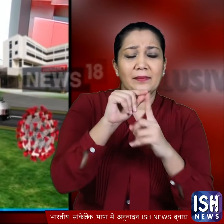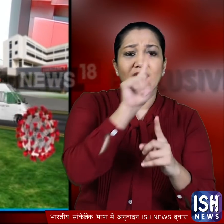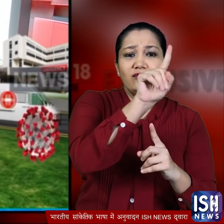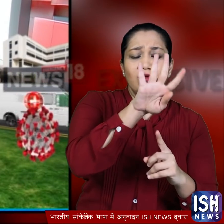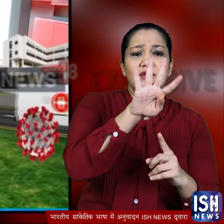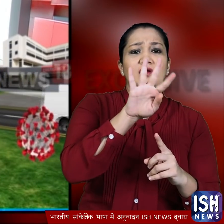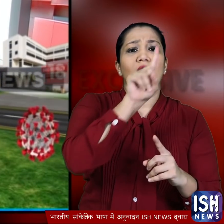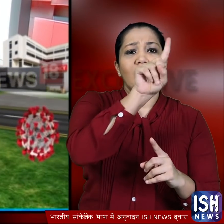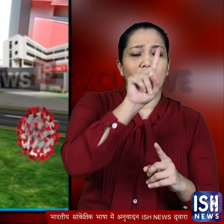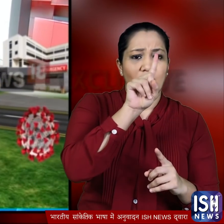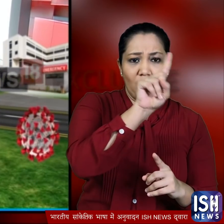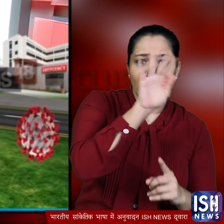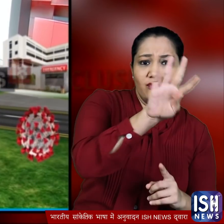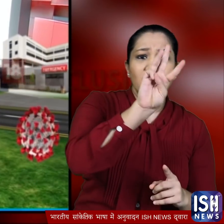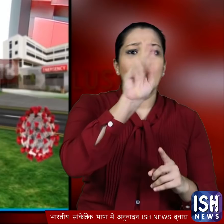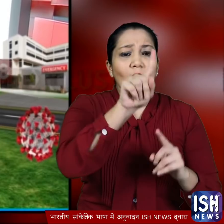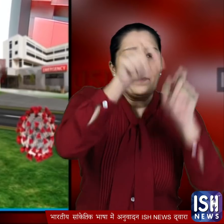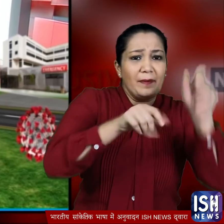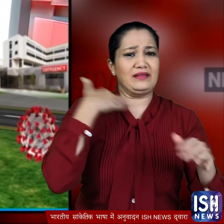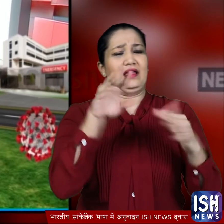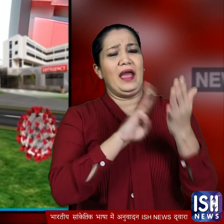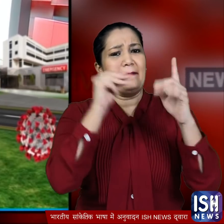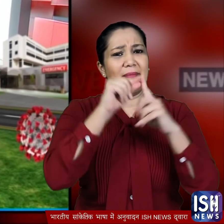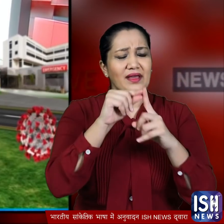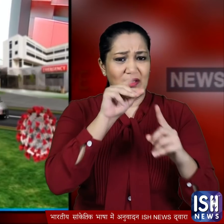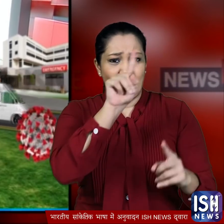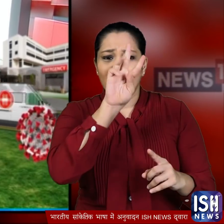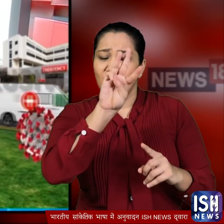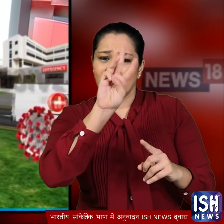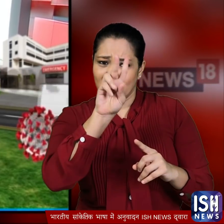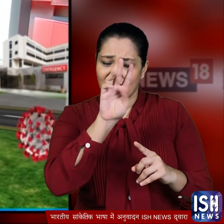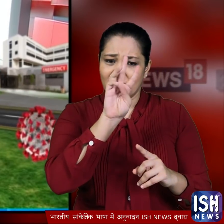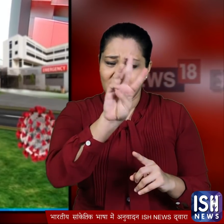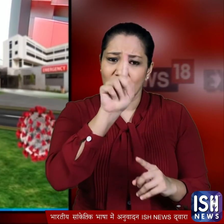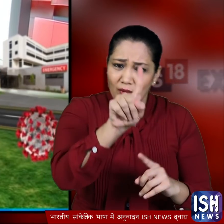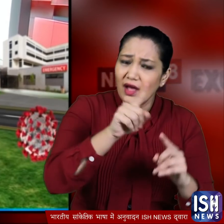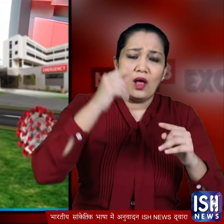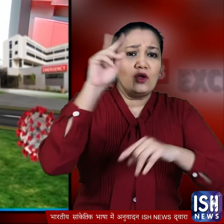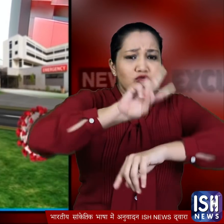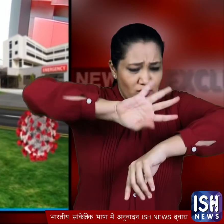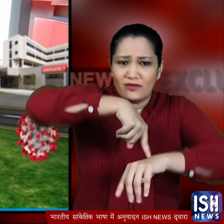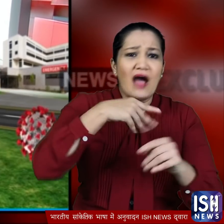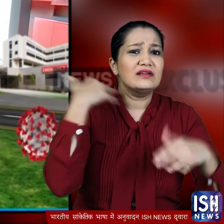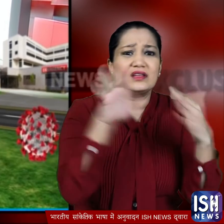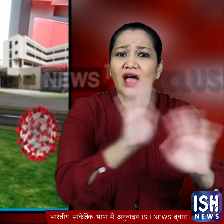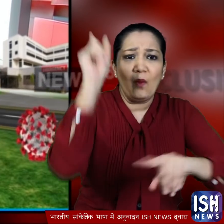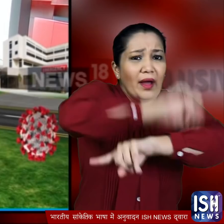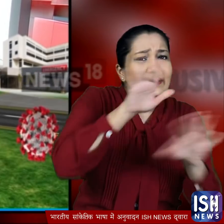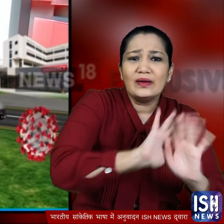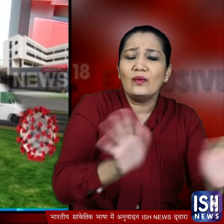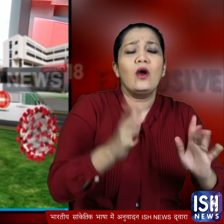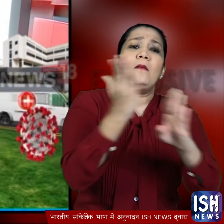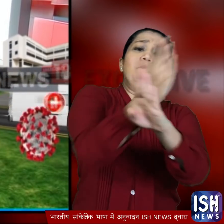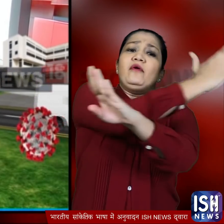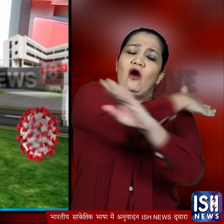के 1431 मरीजों की मौत का आंकड़ा शामिल है। लेकिन ये 1431 मौतें मध्य प्रदेश में 24 घंटों में नहीं हुई, बल्कि ये